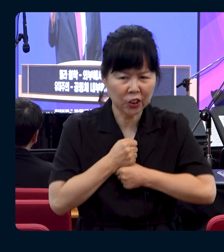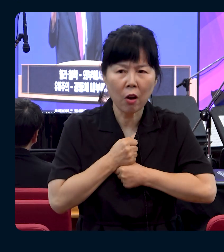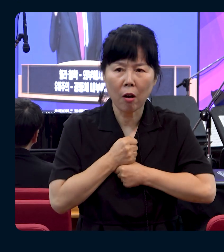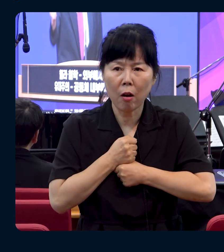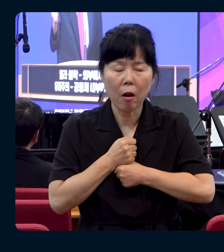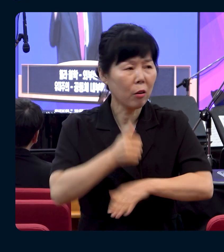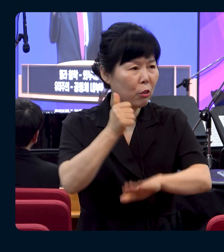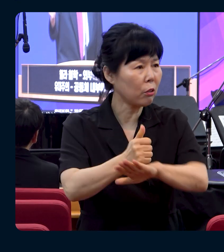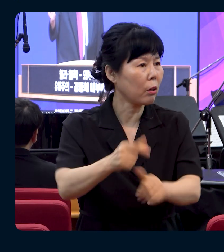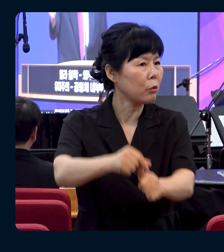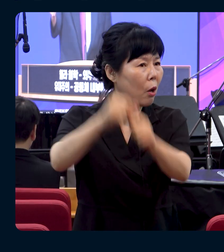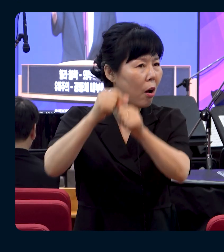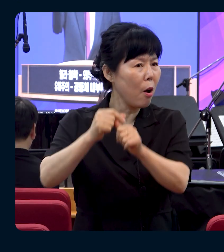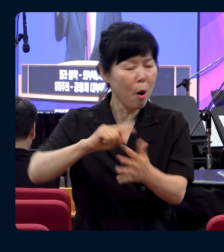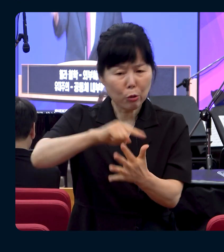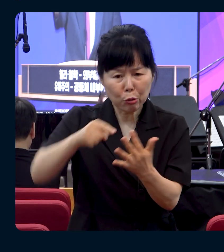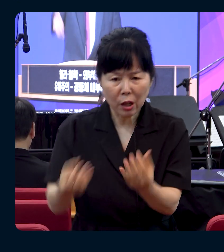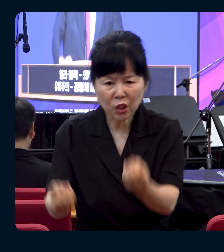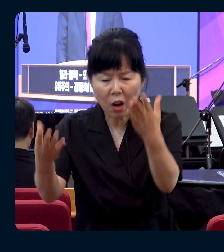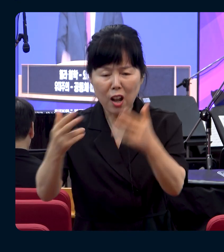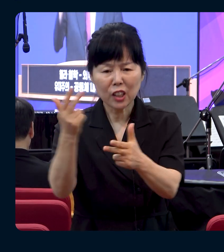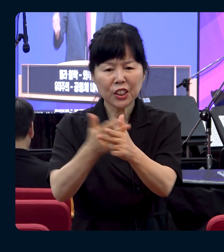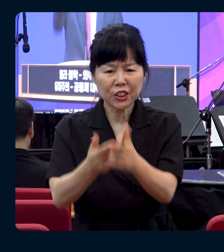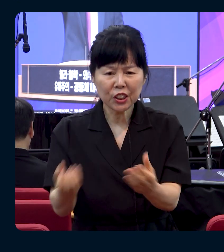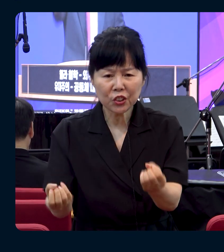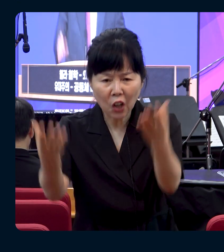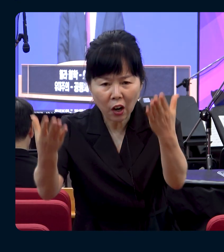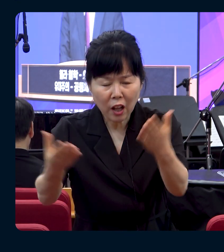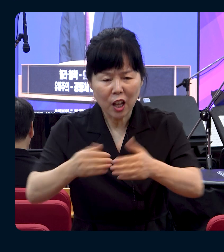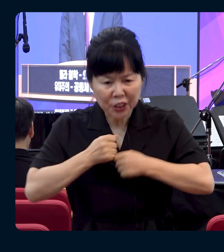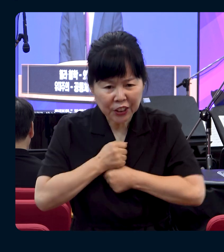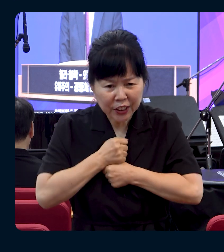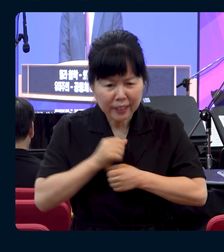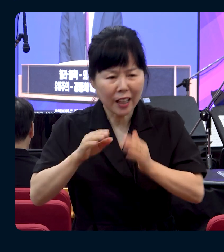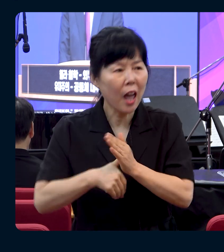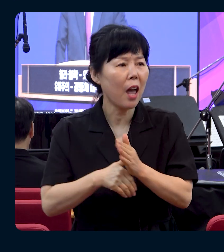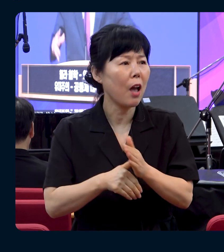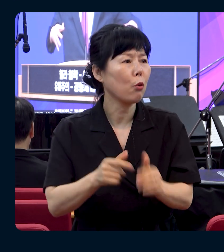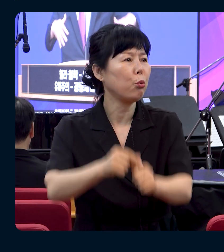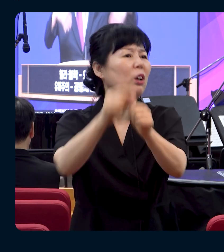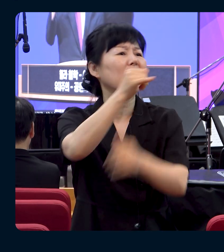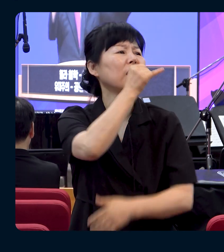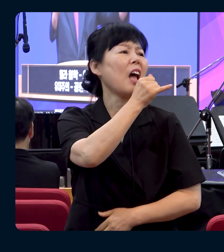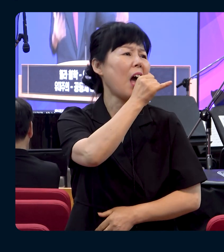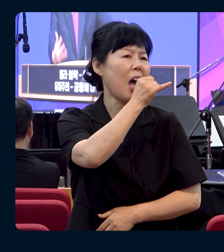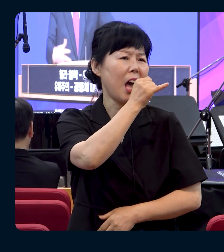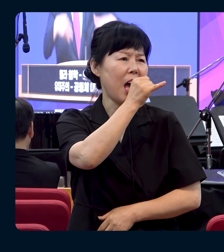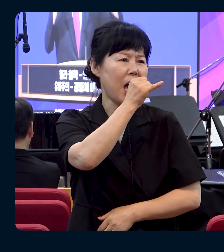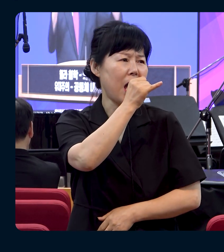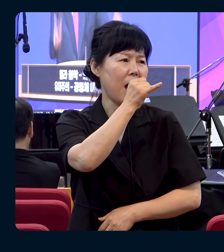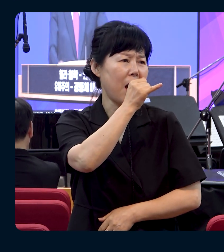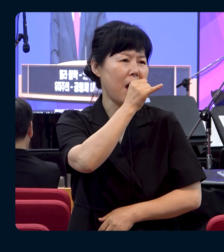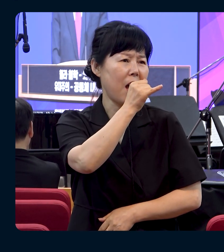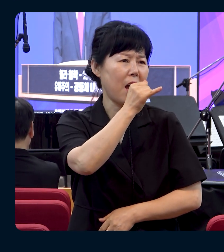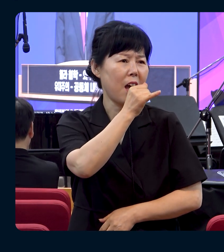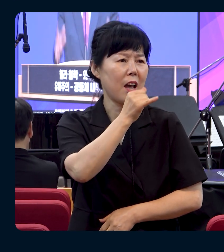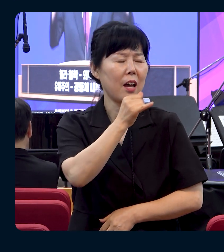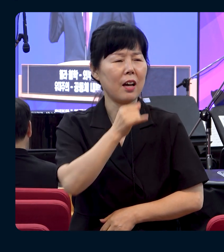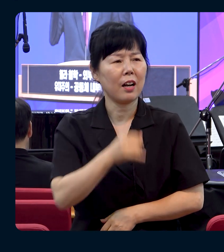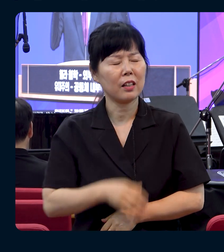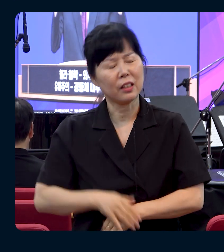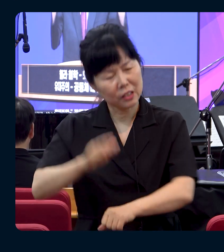한다, 절기나 월삭과 같은 그런 걸 지키는 것이 그게 진짜다, 그러면서 막 굉장히 진짜인 것처럼 하면서